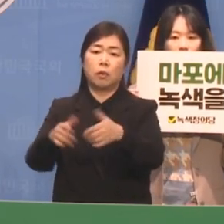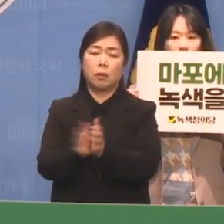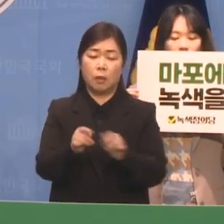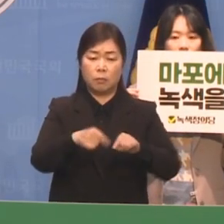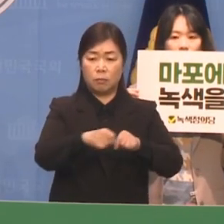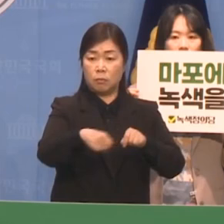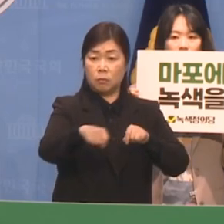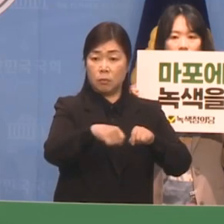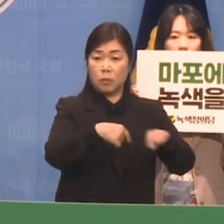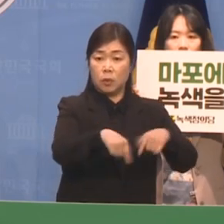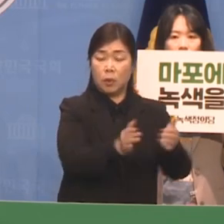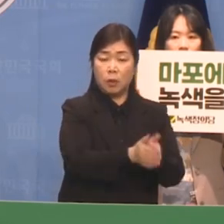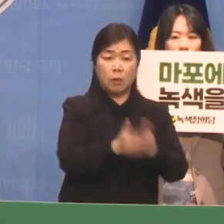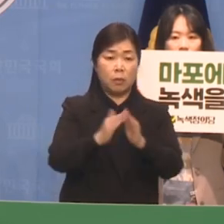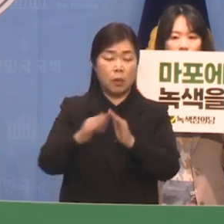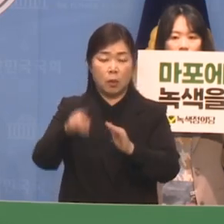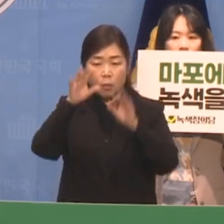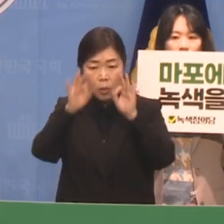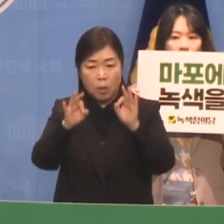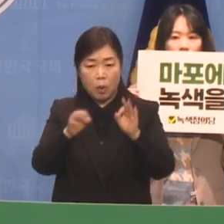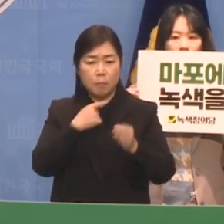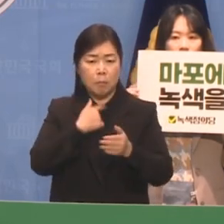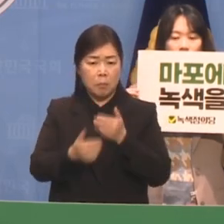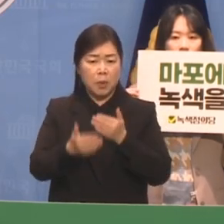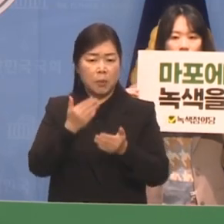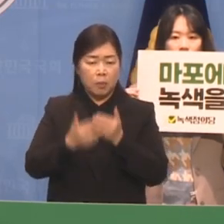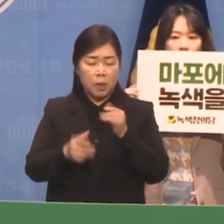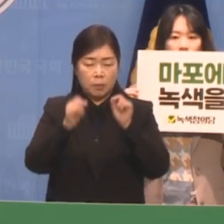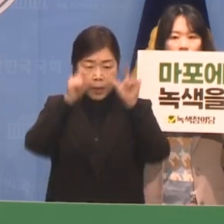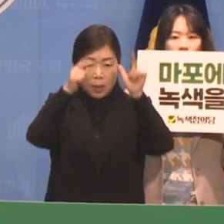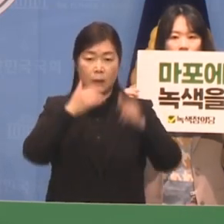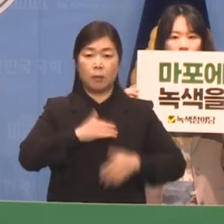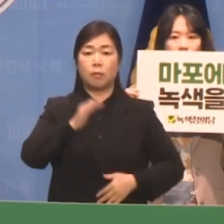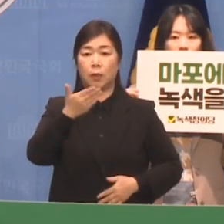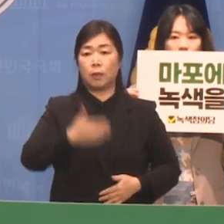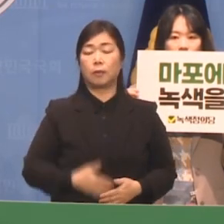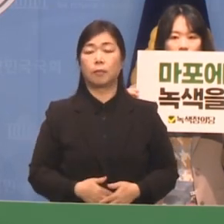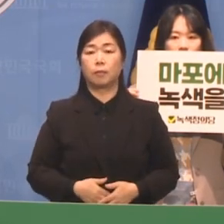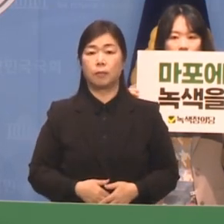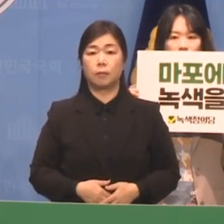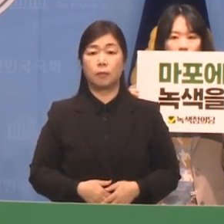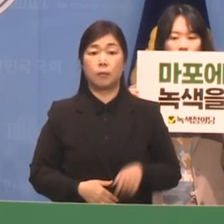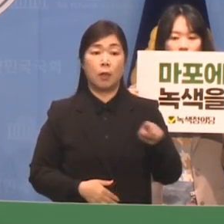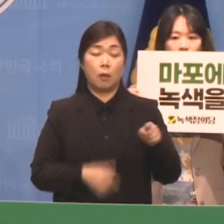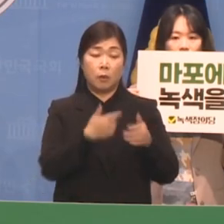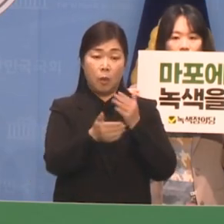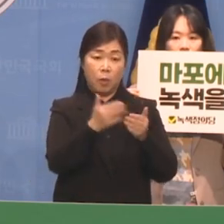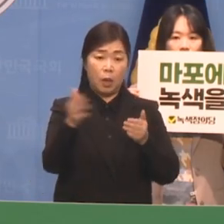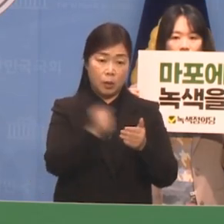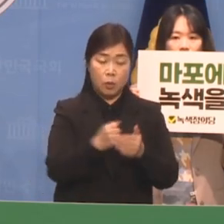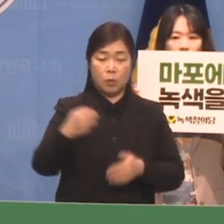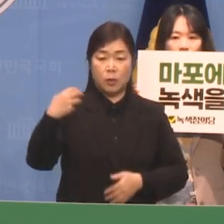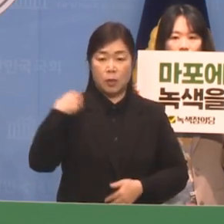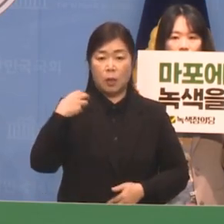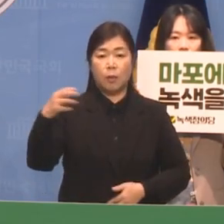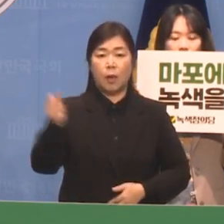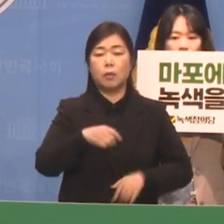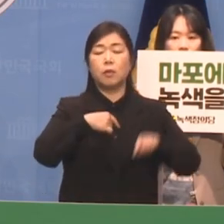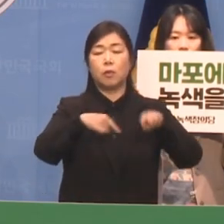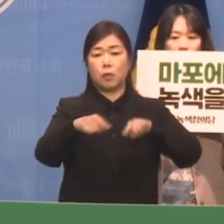열정을 체험했습니다. 그 경험으로부터 다시 책임지는 정치를 향해 김혜미는